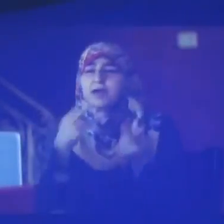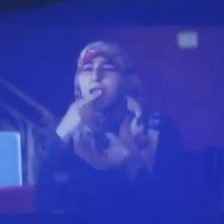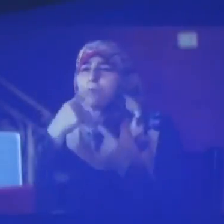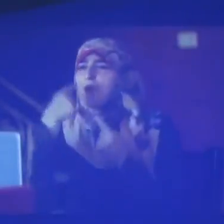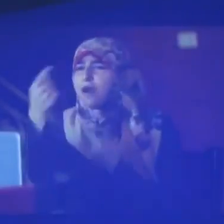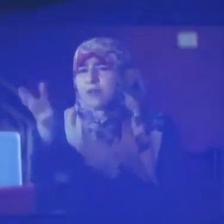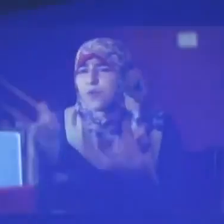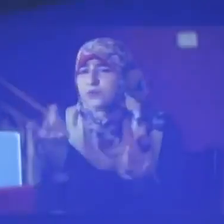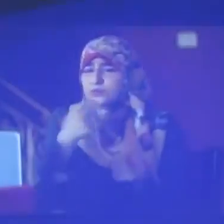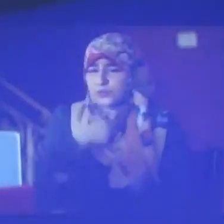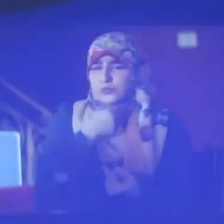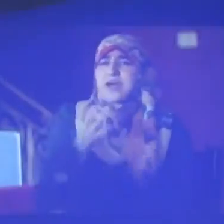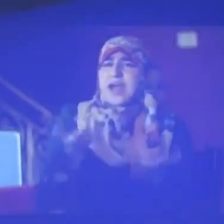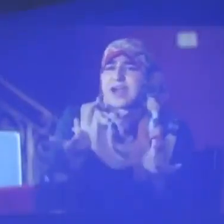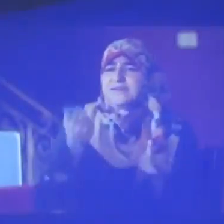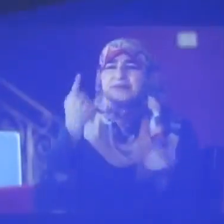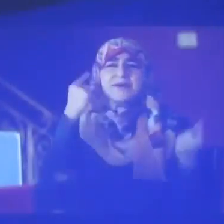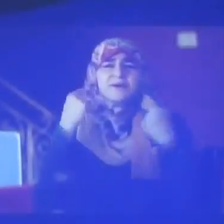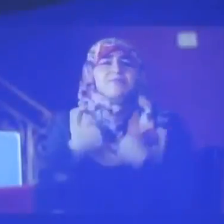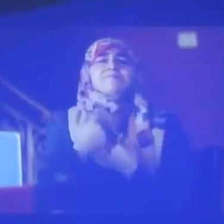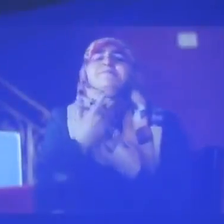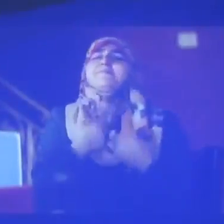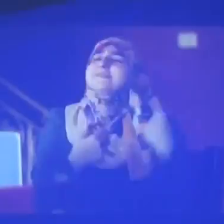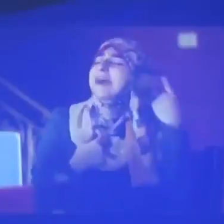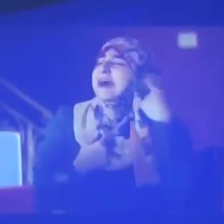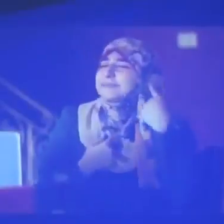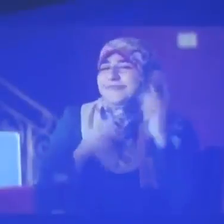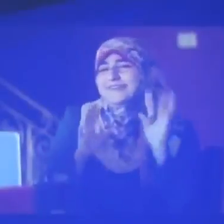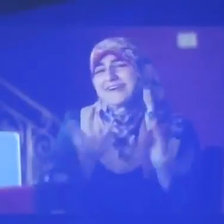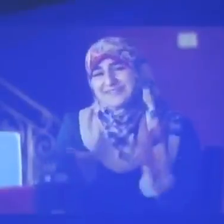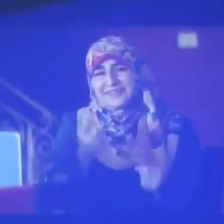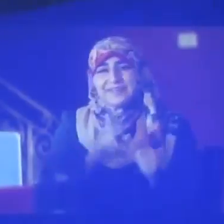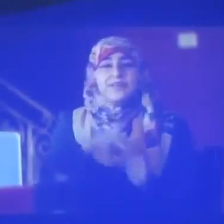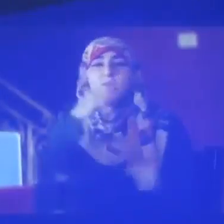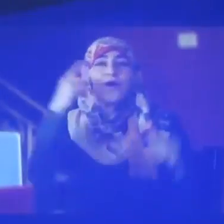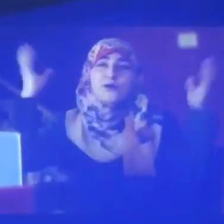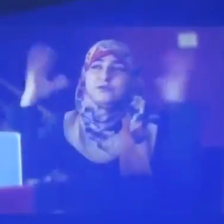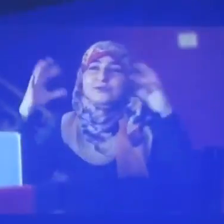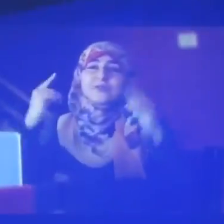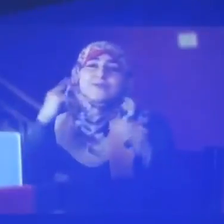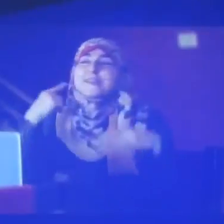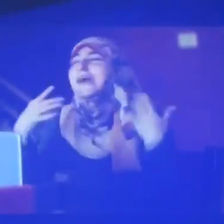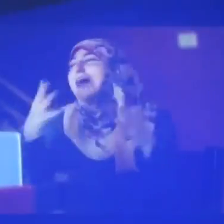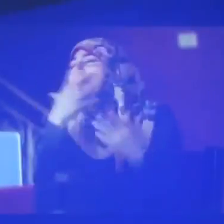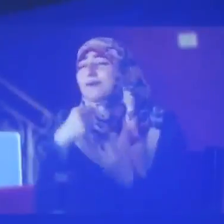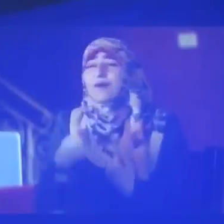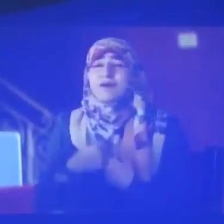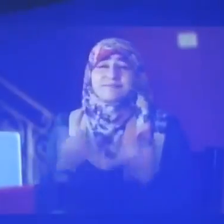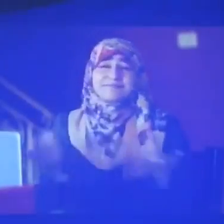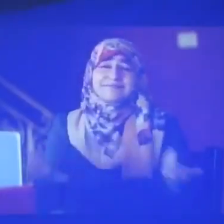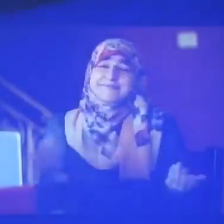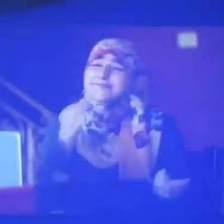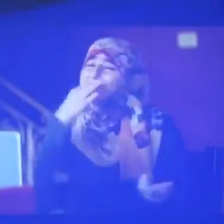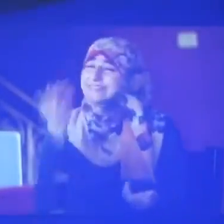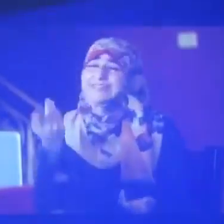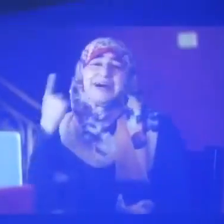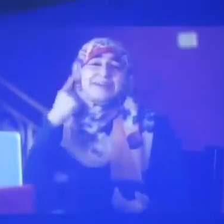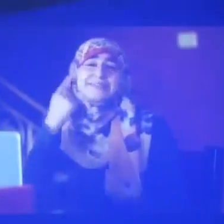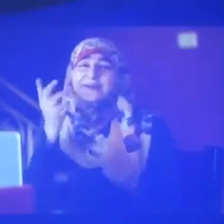صوتهم، يعني كيف إيش بيحكوا مع بعض، كيف هم بفهموا لبعض. كلهم بسمعوا لما ينزل المطر هيك يحكوا، ياي كتير حلو صوته، ما أحلى صوت